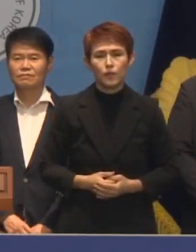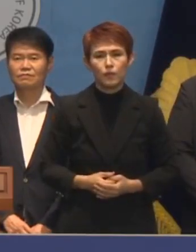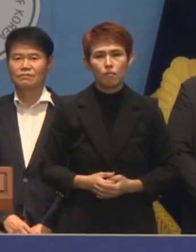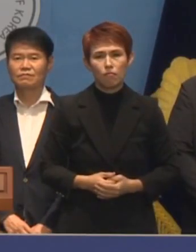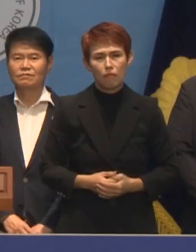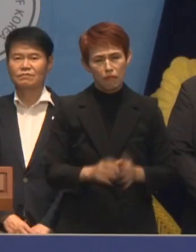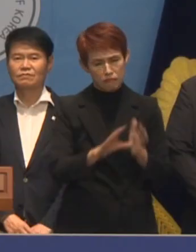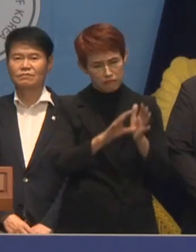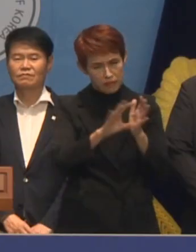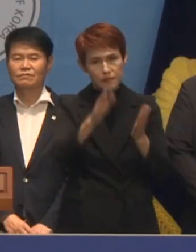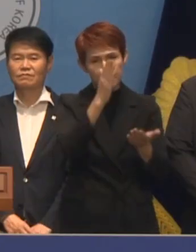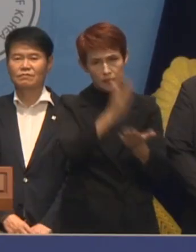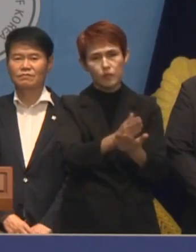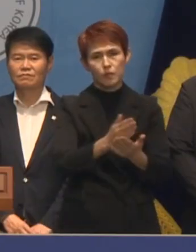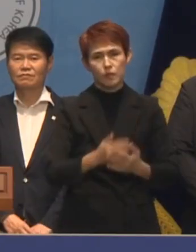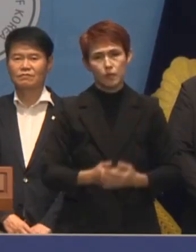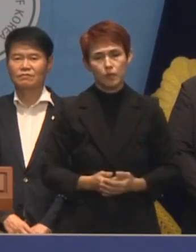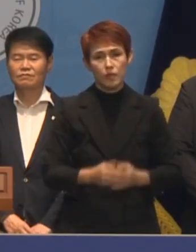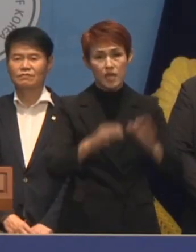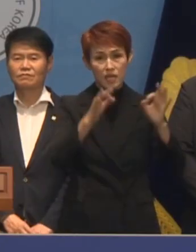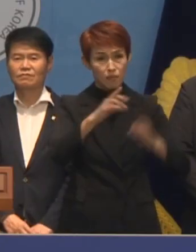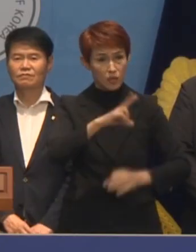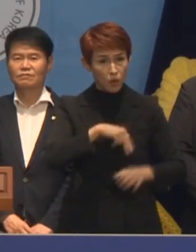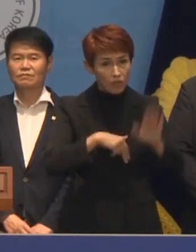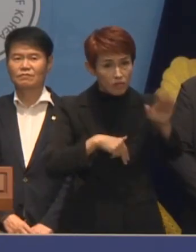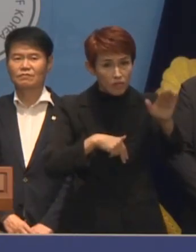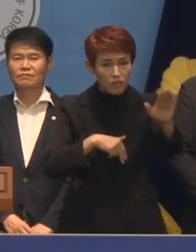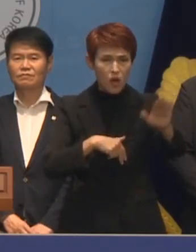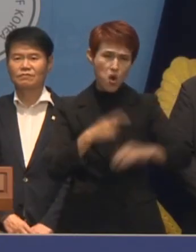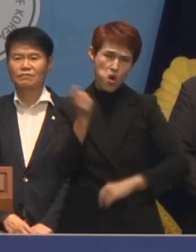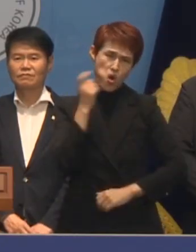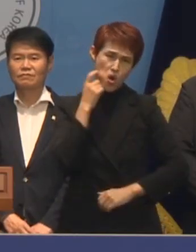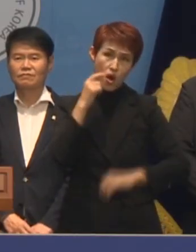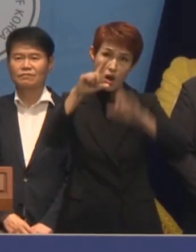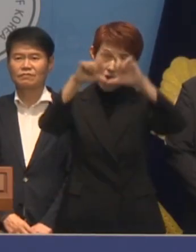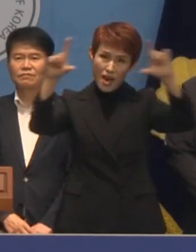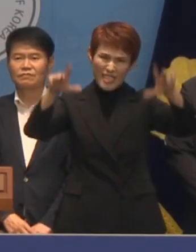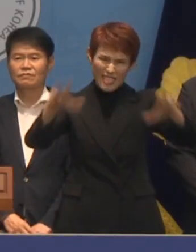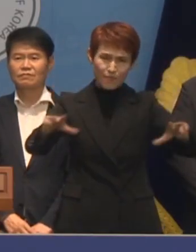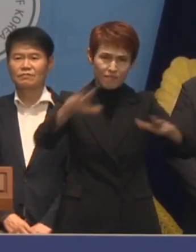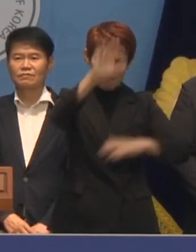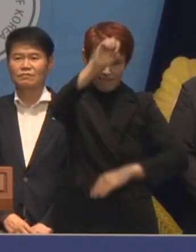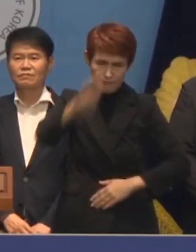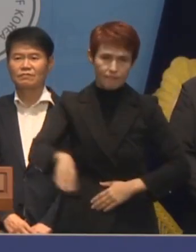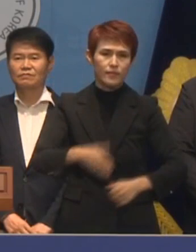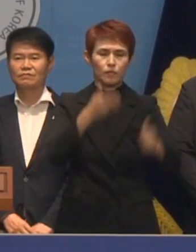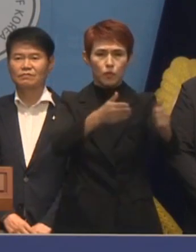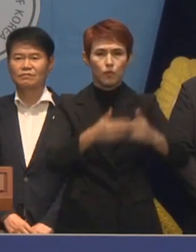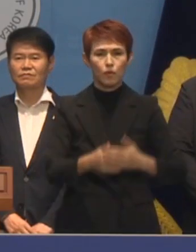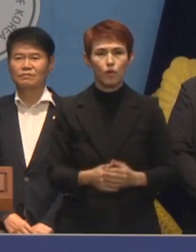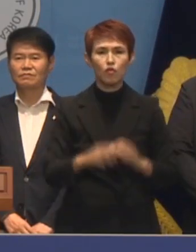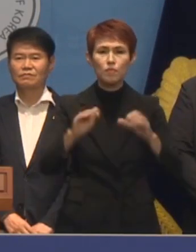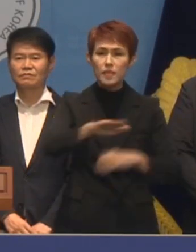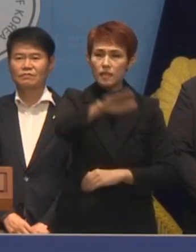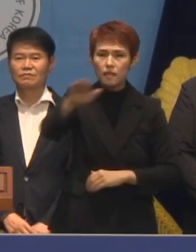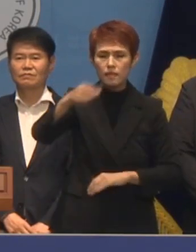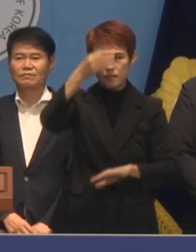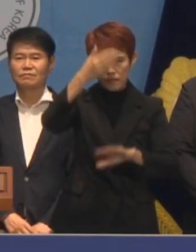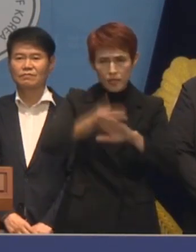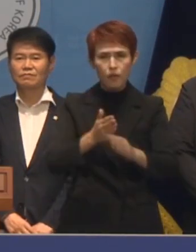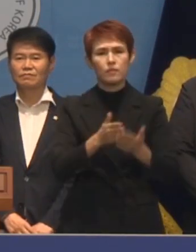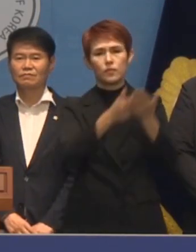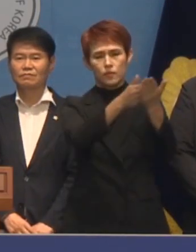괴물이 되지 말자, 김영배 의원은 거짓 현수막 당장 철거하고 국민 앞에 사죄하라.